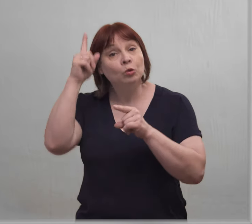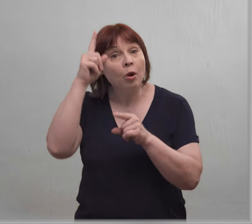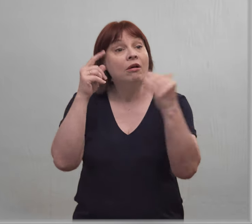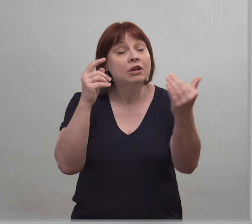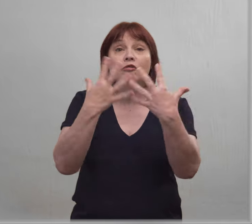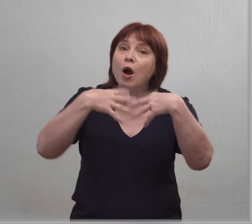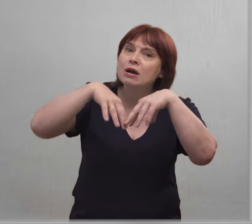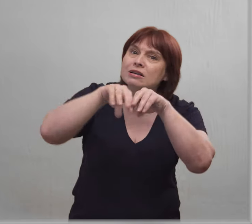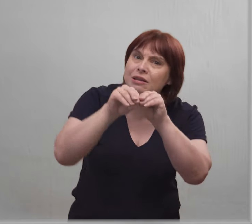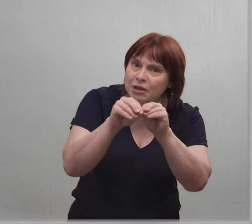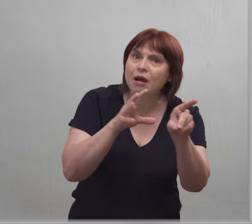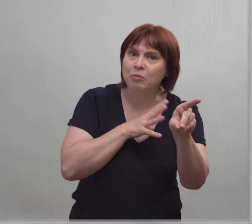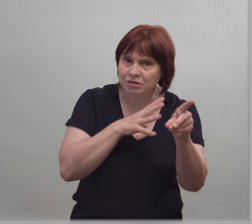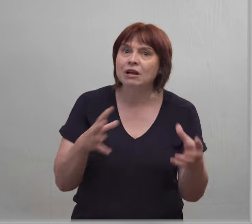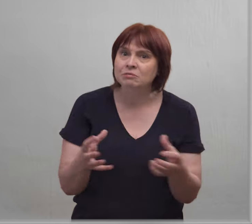детей,